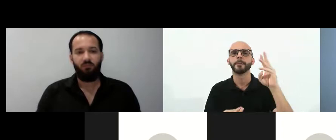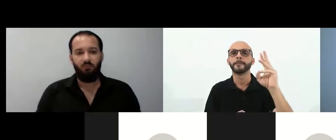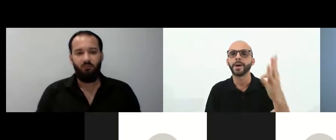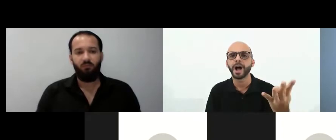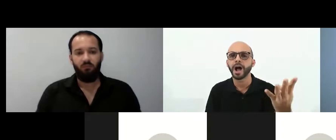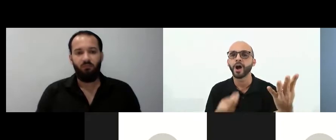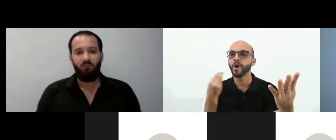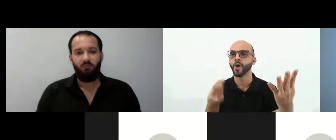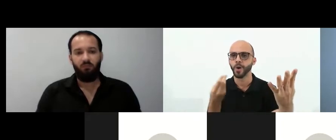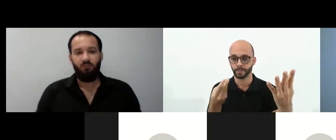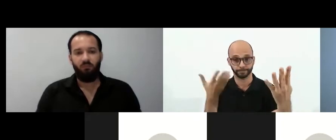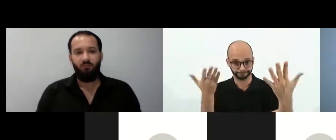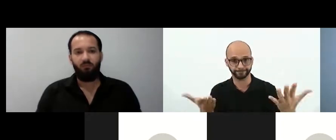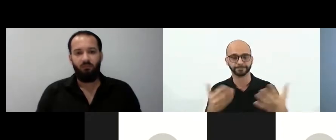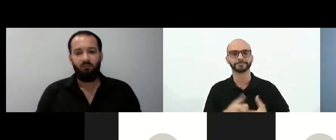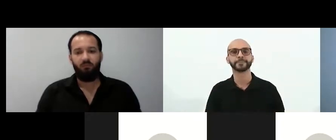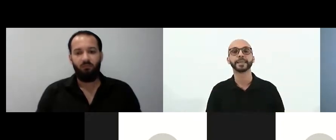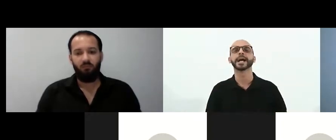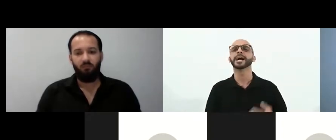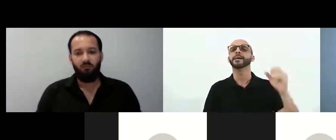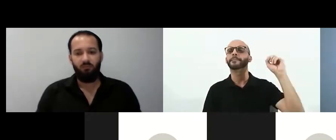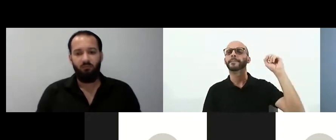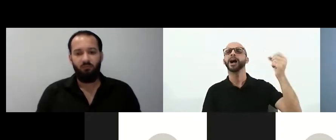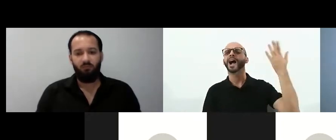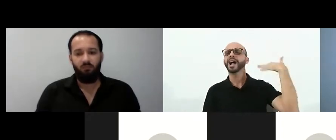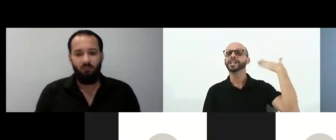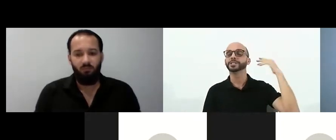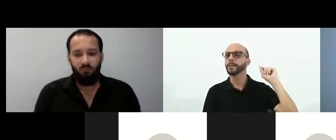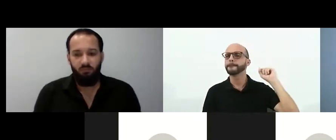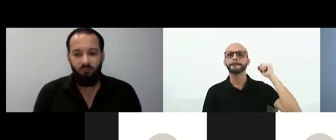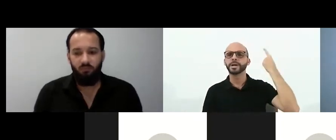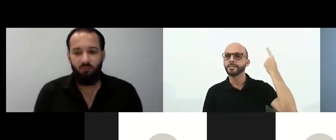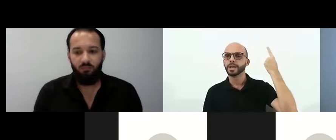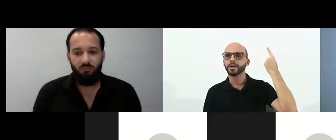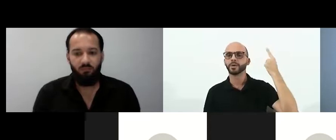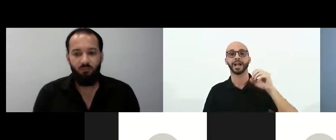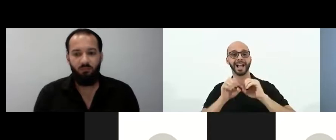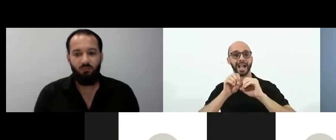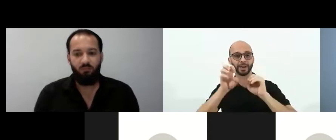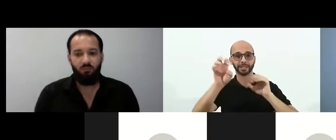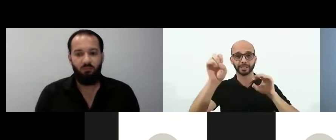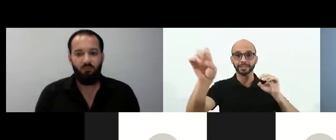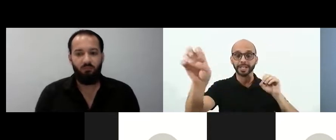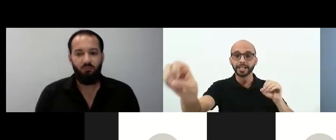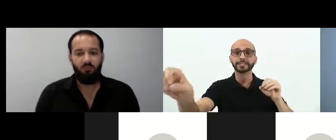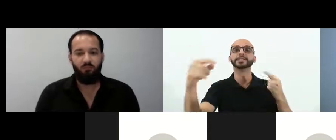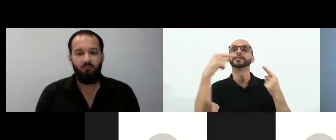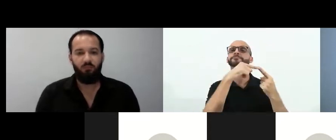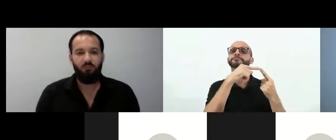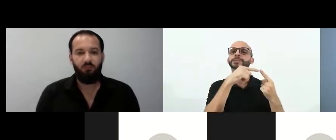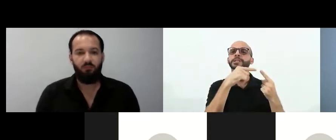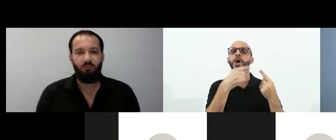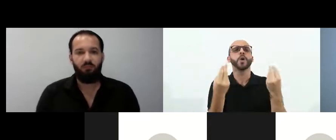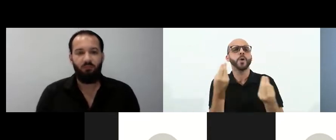a segunda, a terceira e como chegamos até hoje, como estamos. A primeira vez que teve